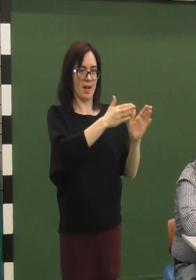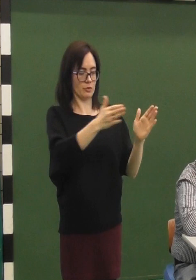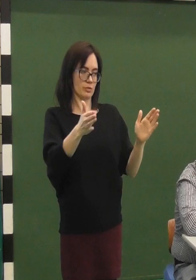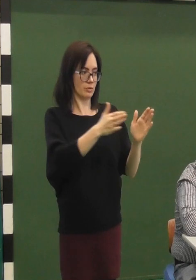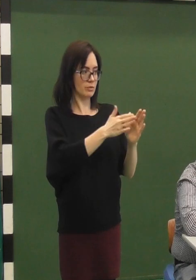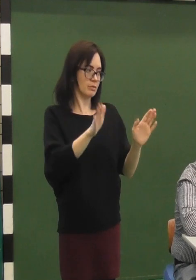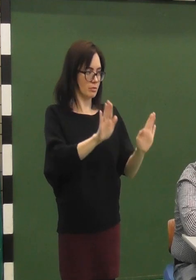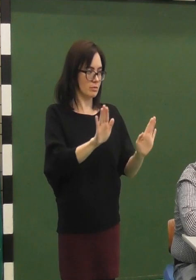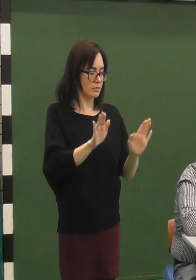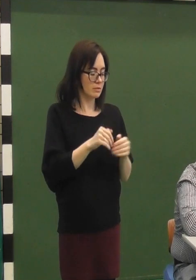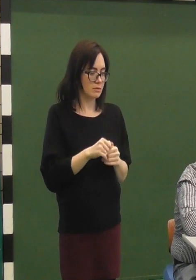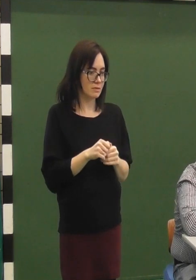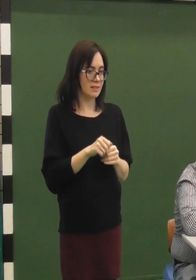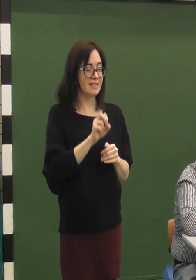A